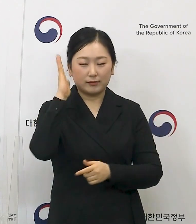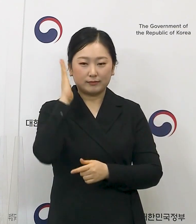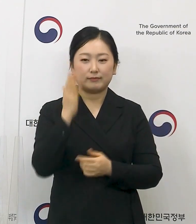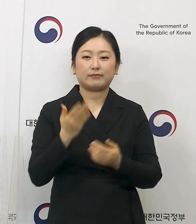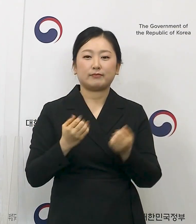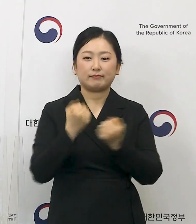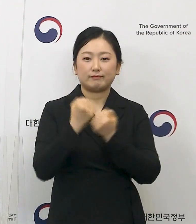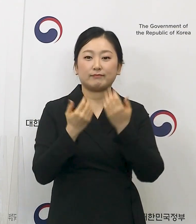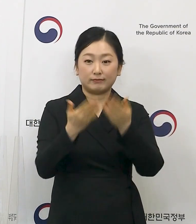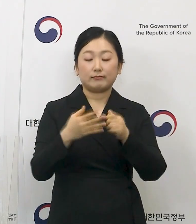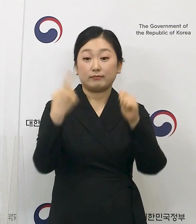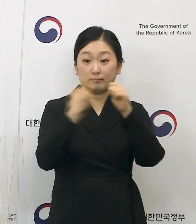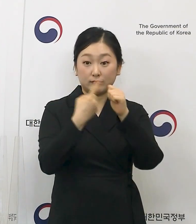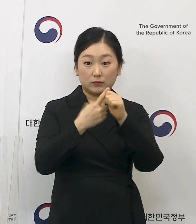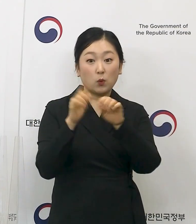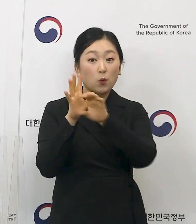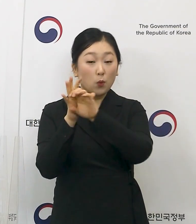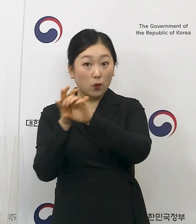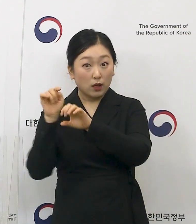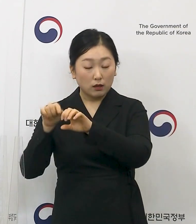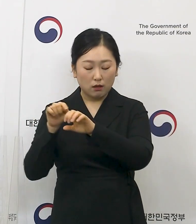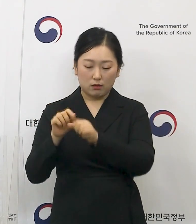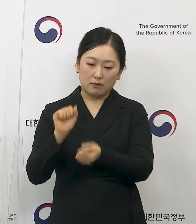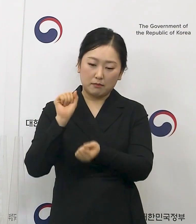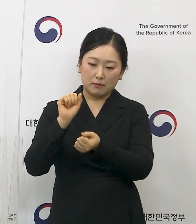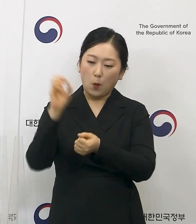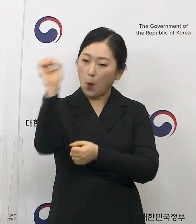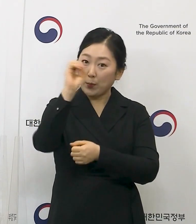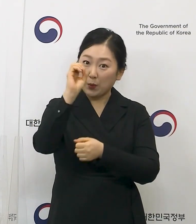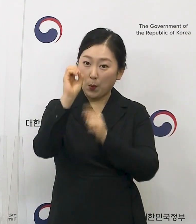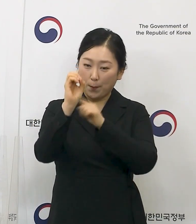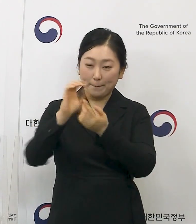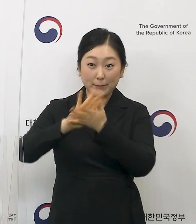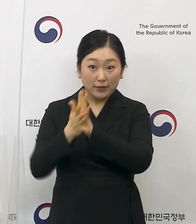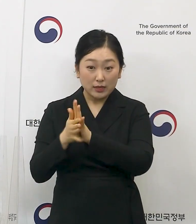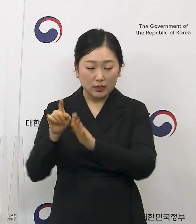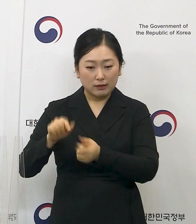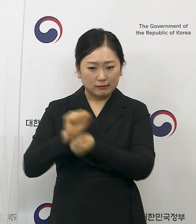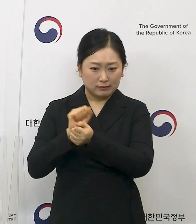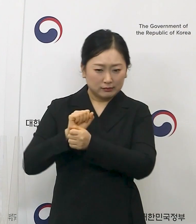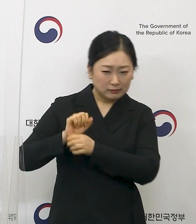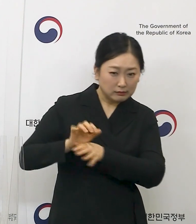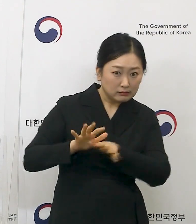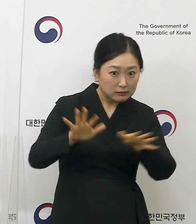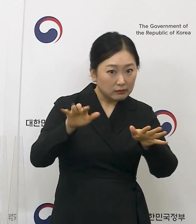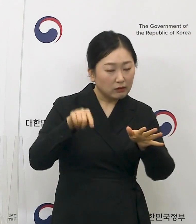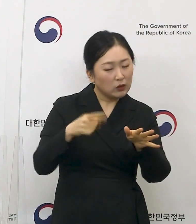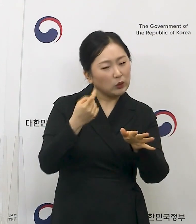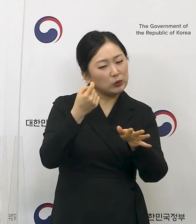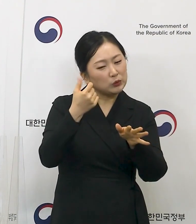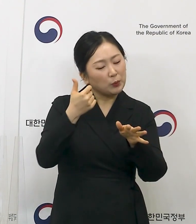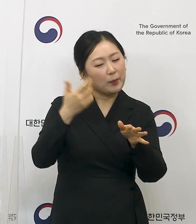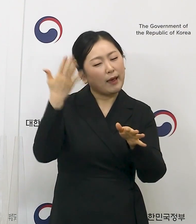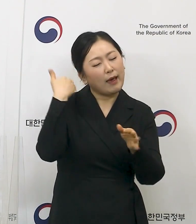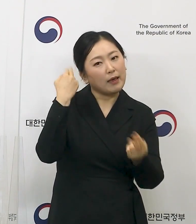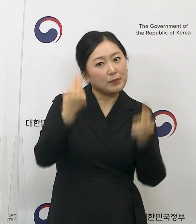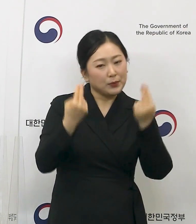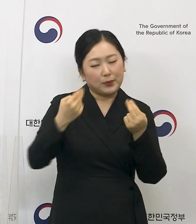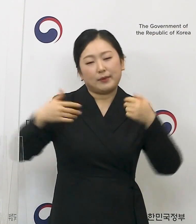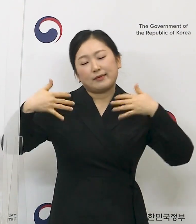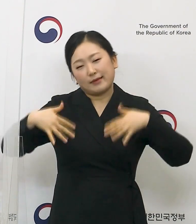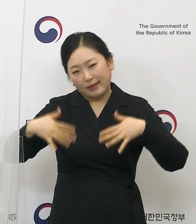코로나19는 병원성이 다소 약화된 오미크론 변이로서 이전보다는 낮은 질병 부담을 보이고 있습니다.